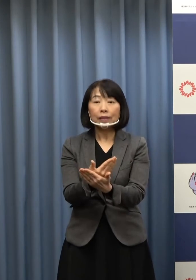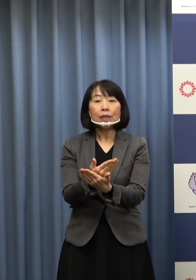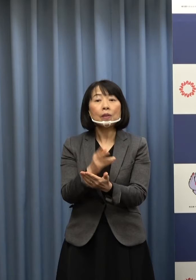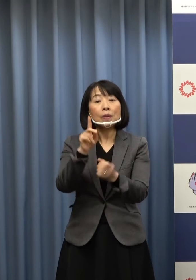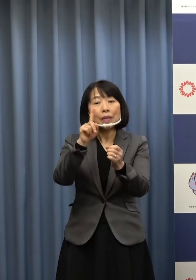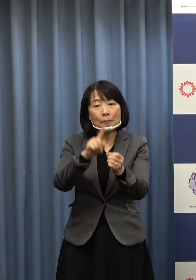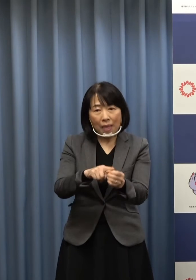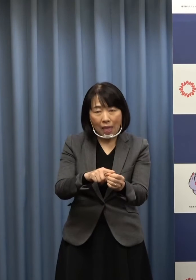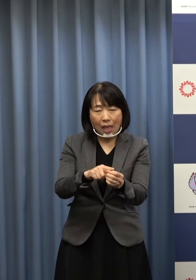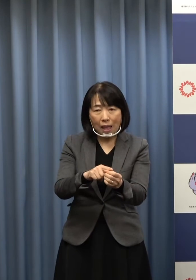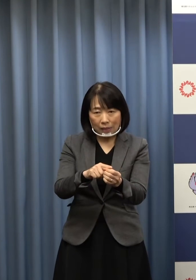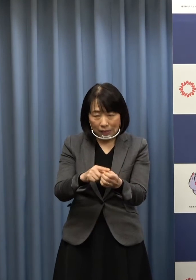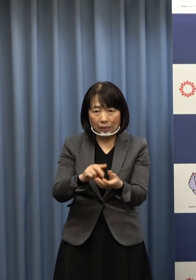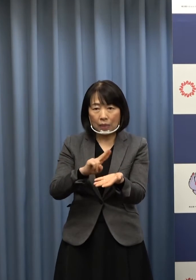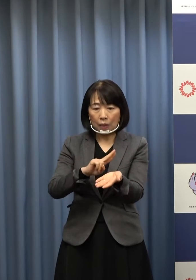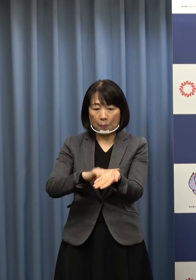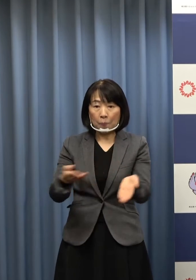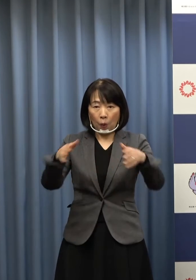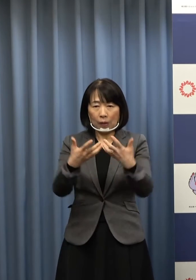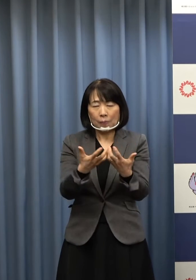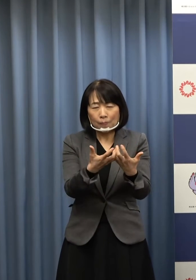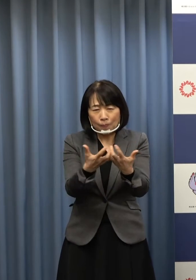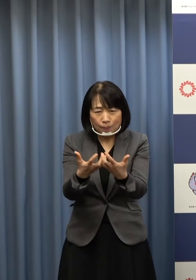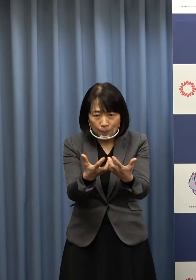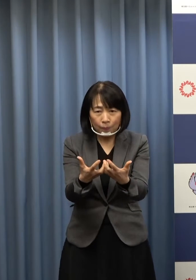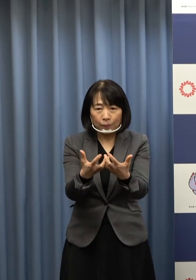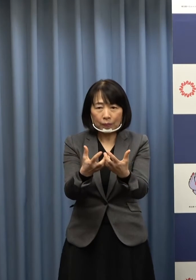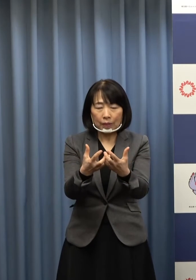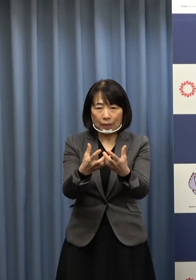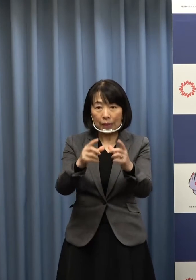用率が高止まりしているというお話なんですけれども、